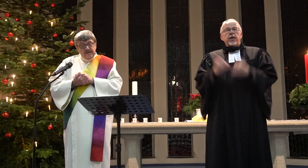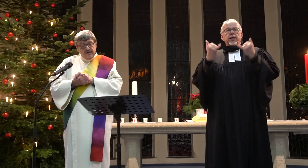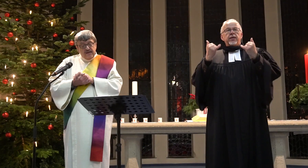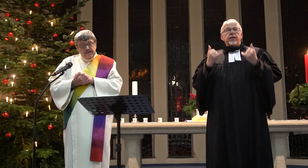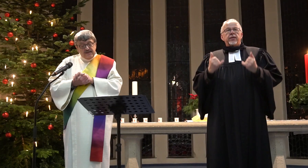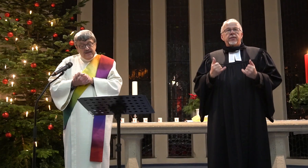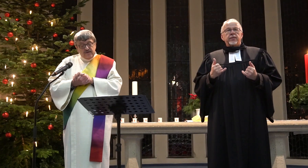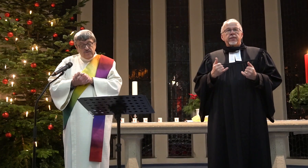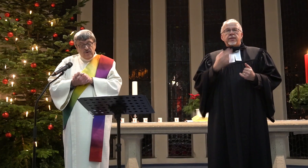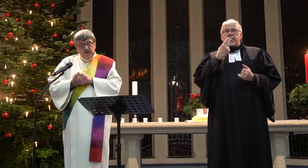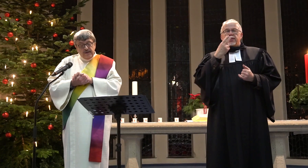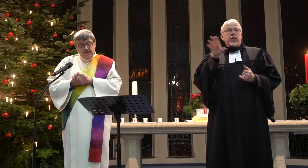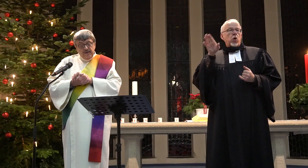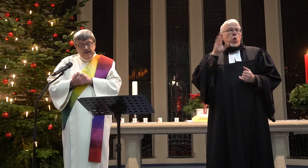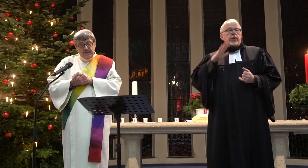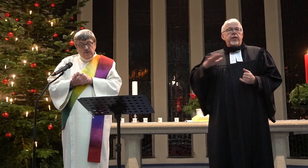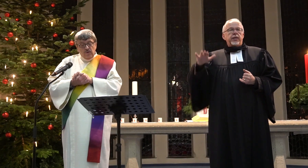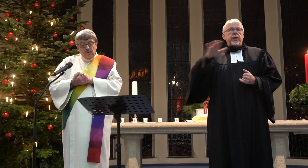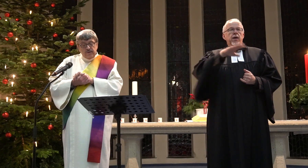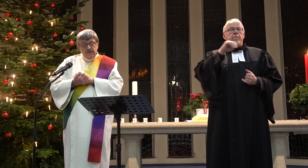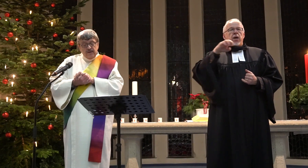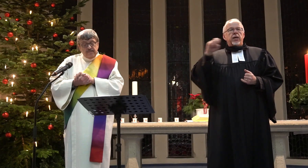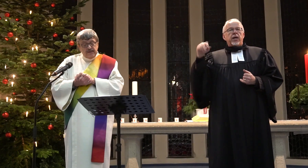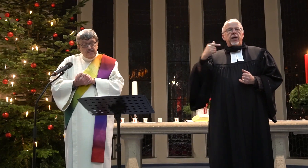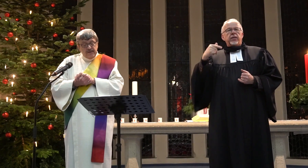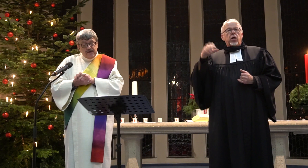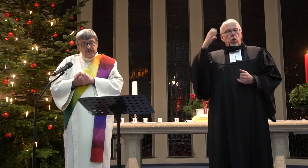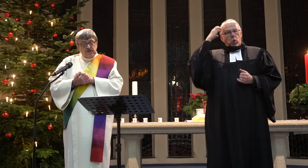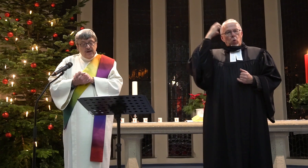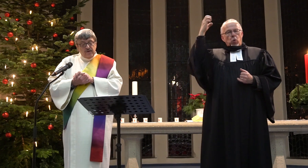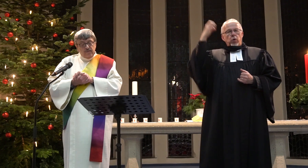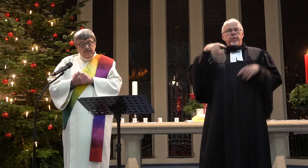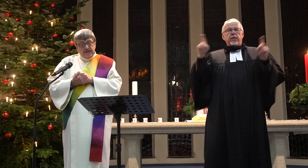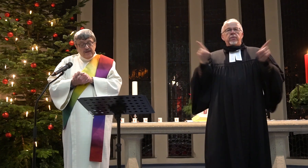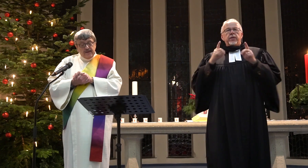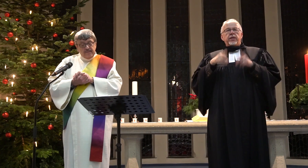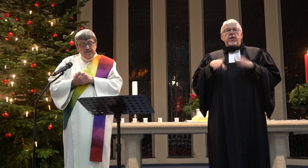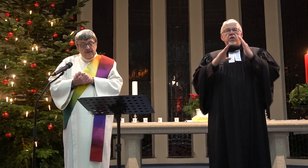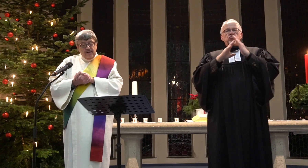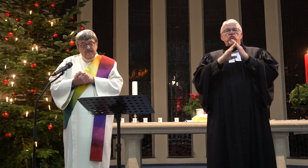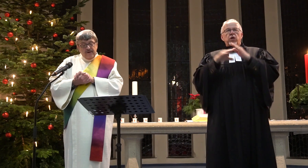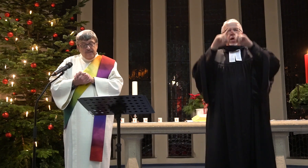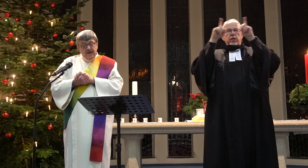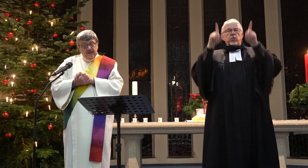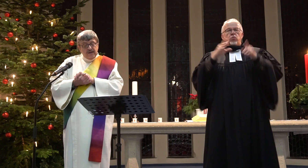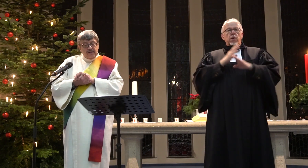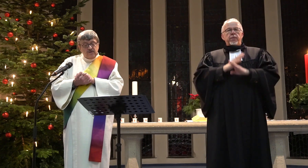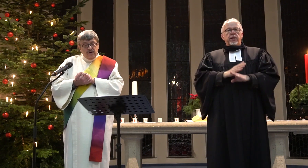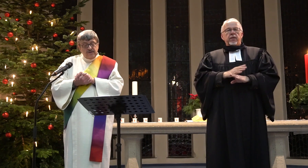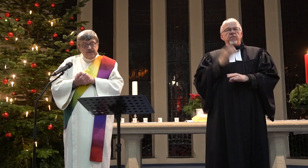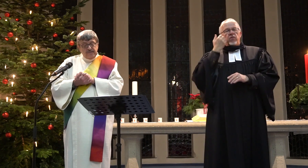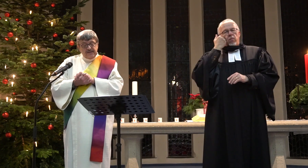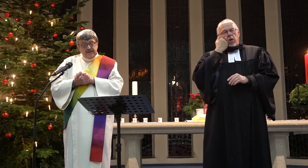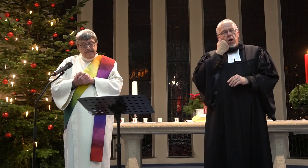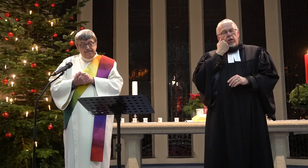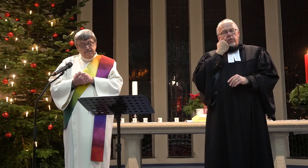Jetzt seht und hört ihr Margret Krohn mit dem Lied Stern über Bethlehem. Wer mag, kann zu